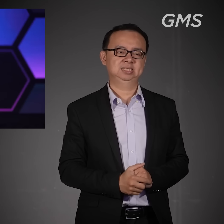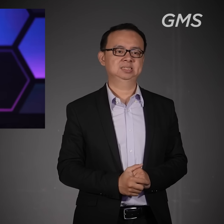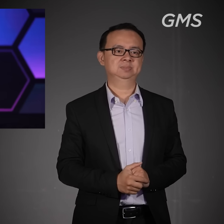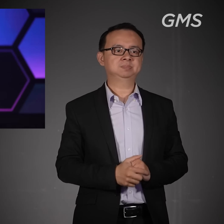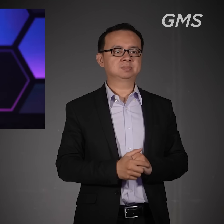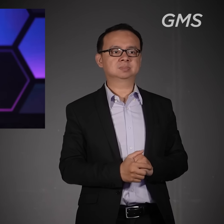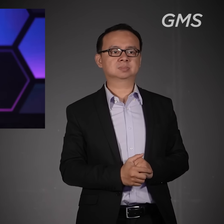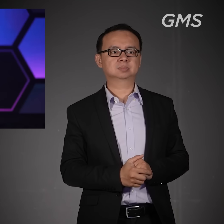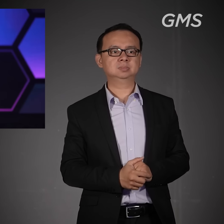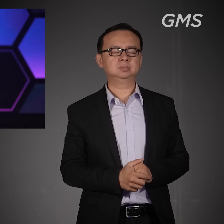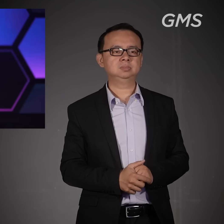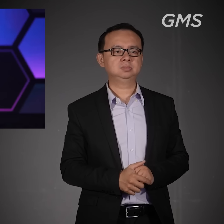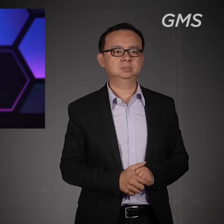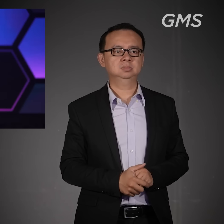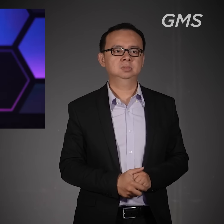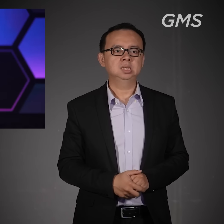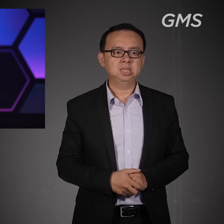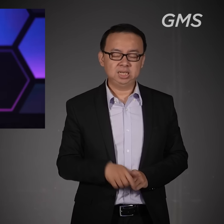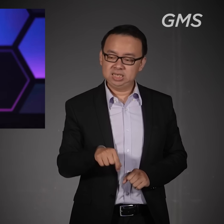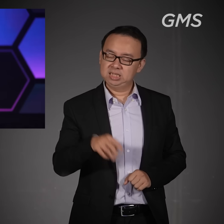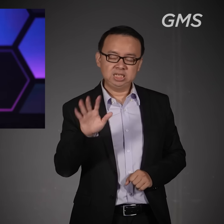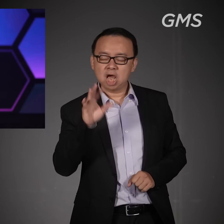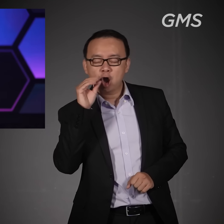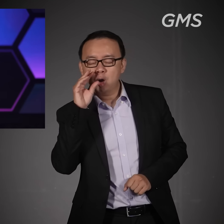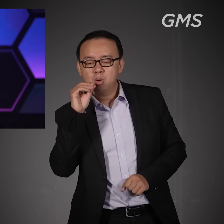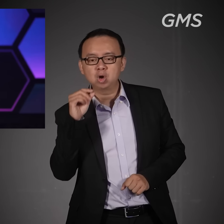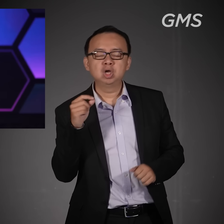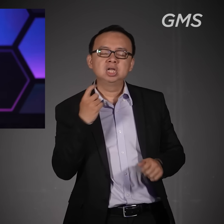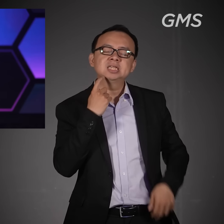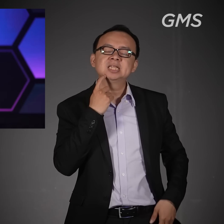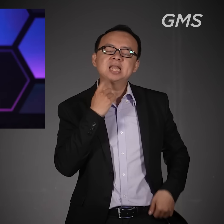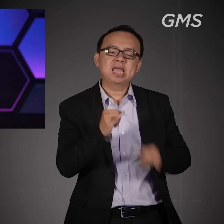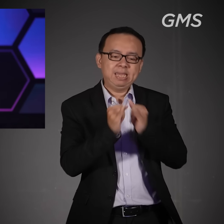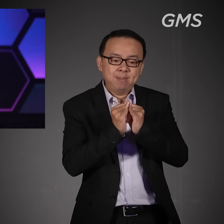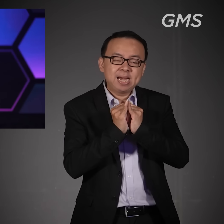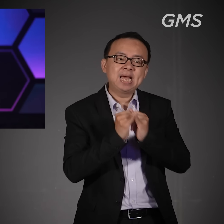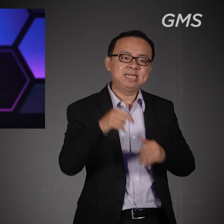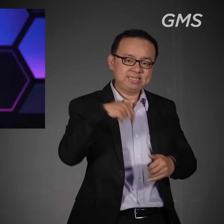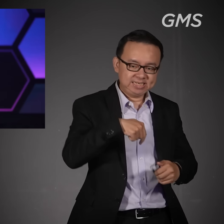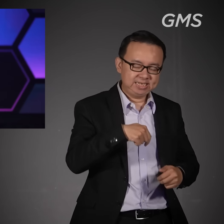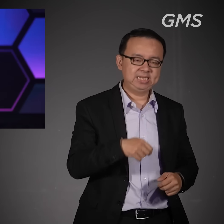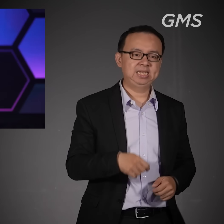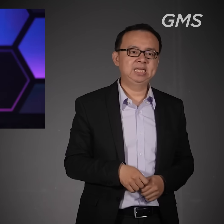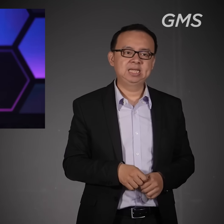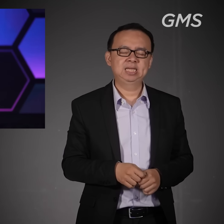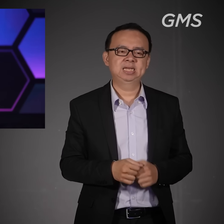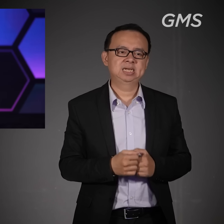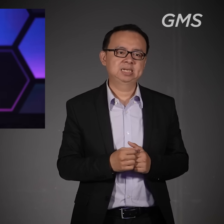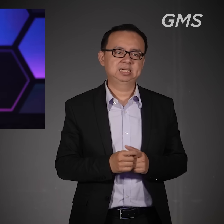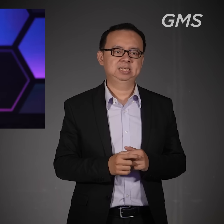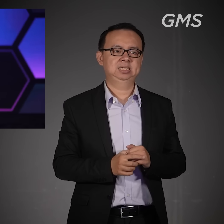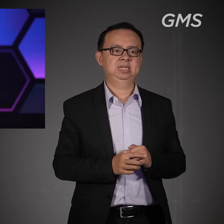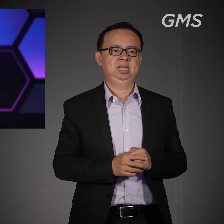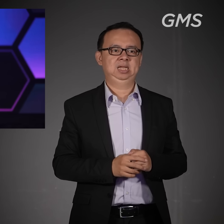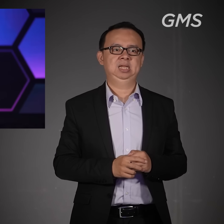tentang ibadah di lokasi. Ini bicara tentang mentality. Atau sikap iman jemaat